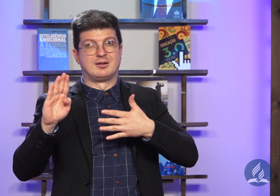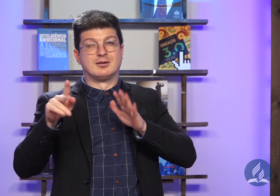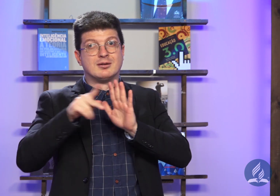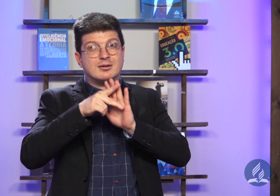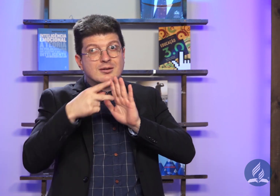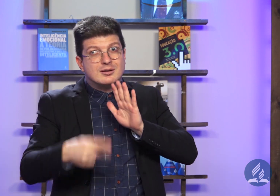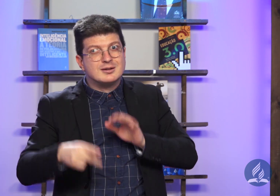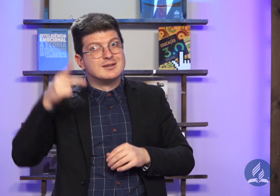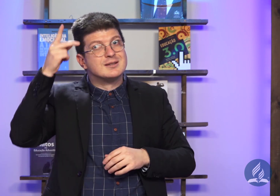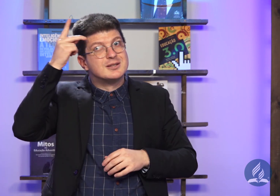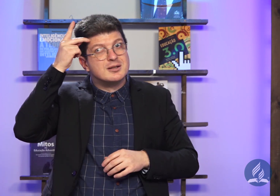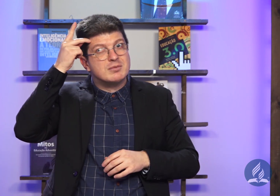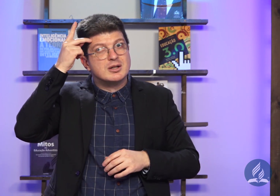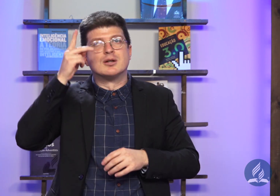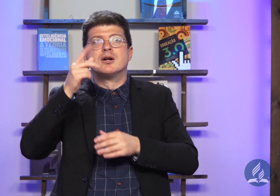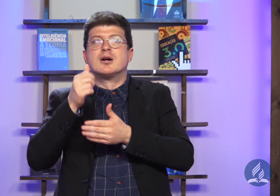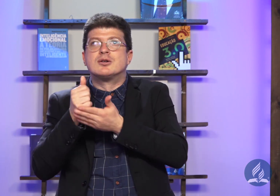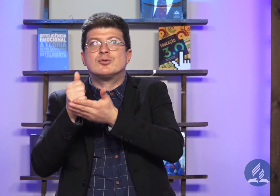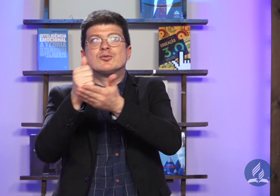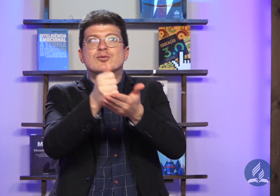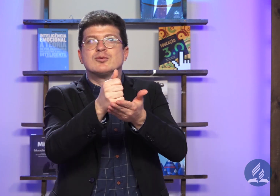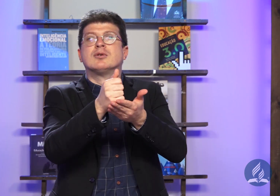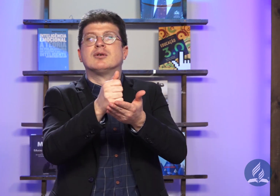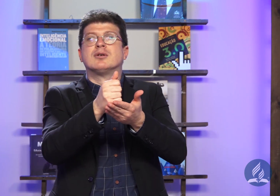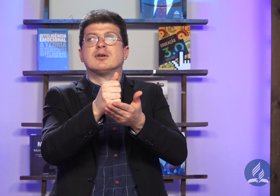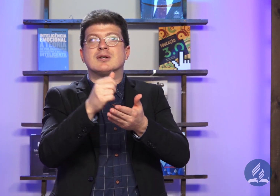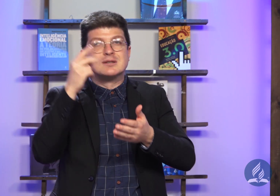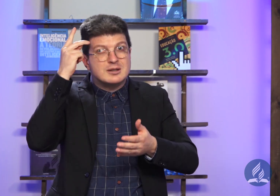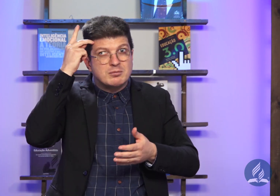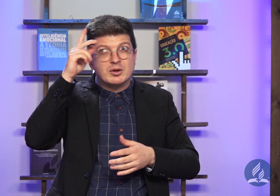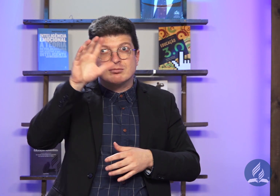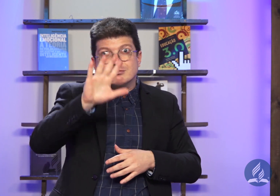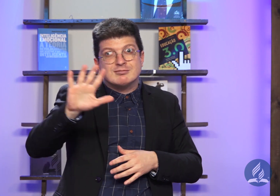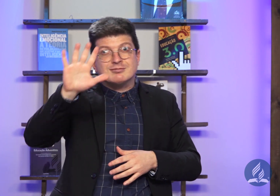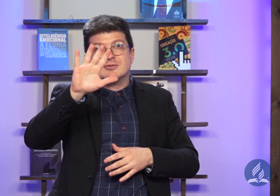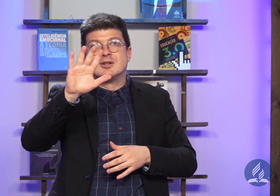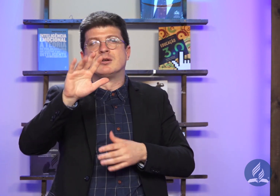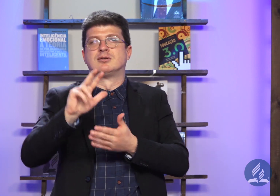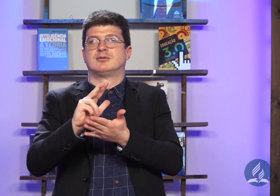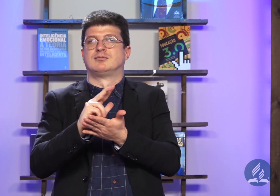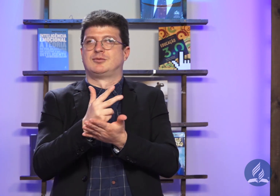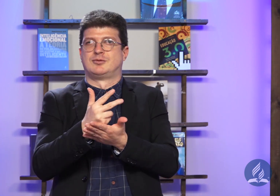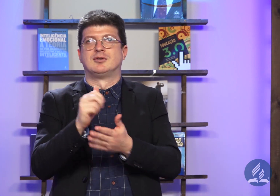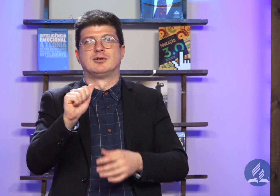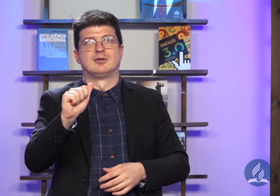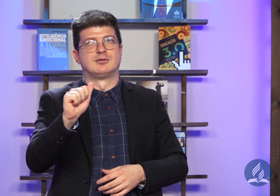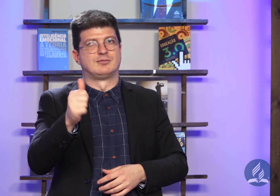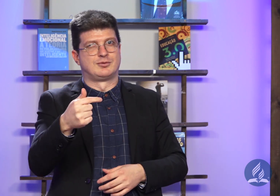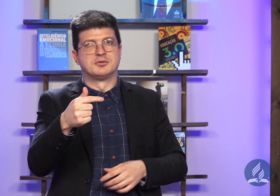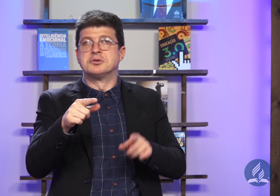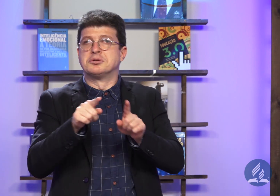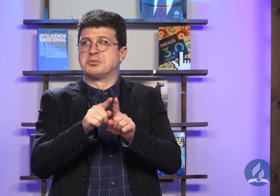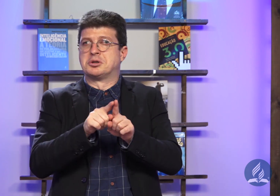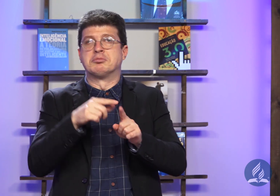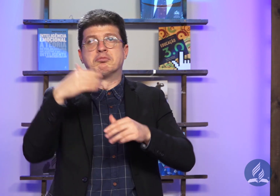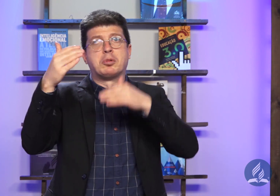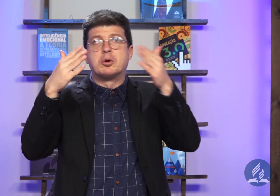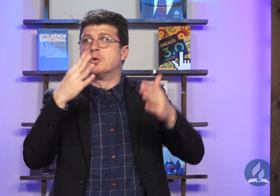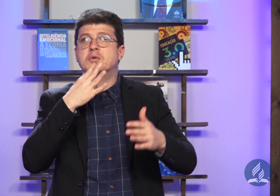Nós agradecemos também à União Central Brasileira pelo apoio, aqui no estado de São Paulo, e a Igreja